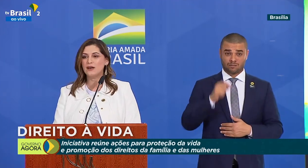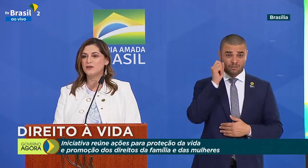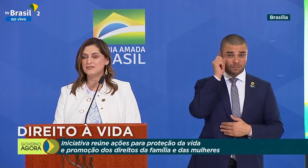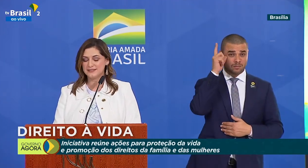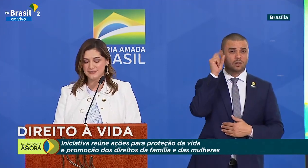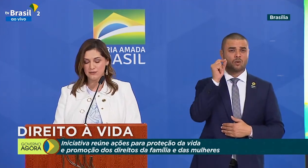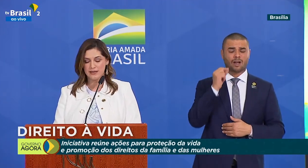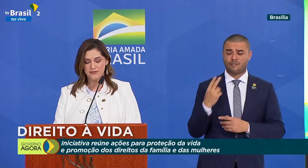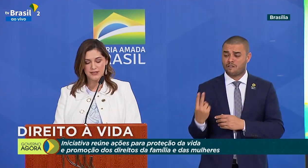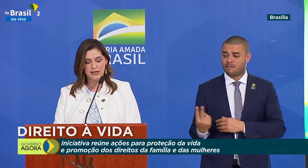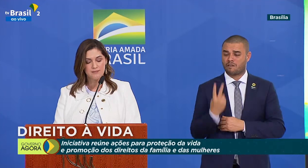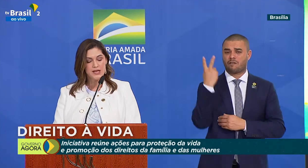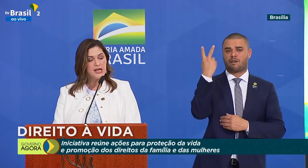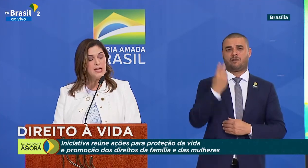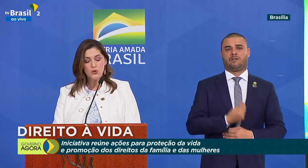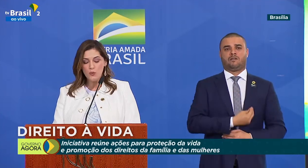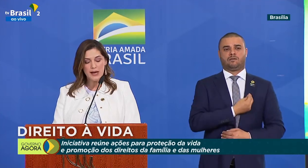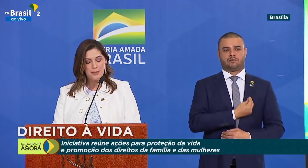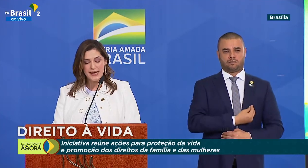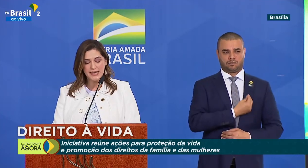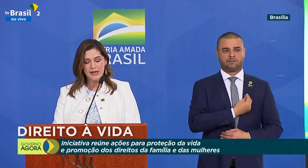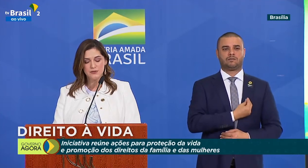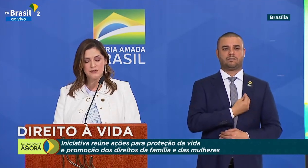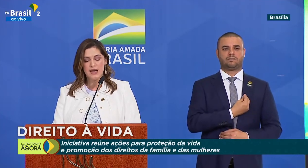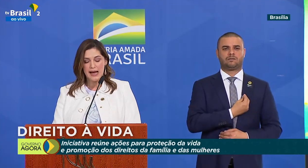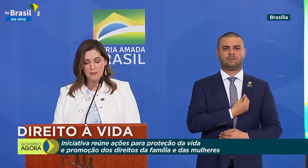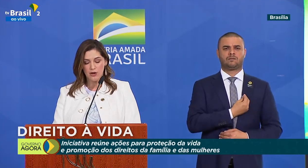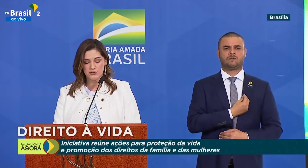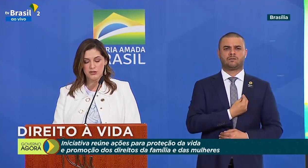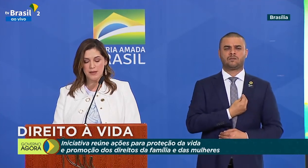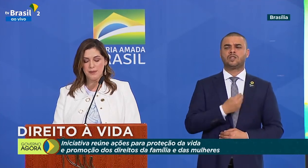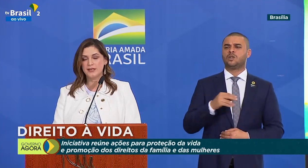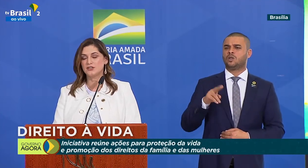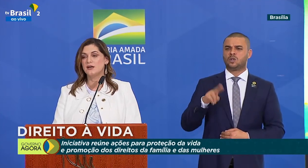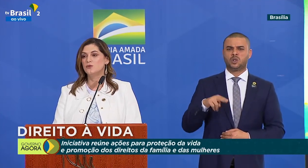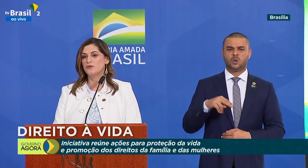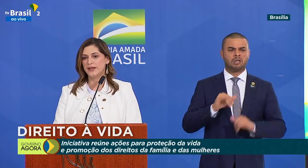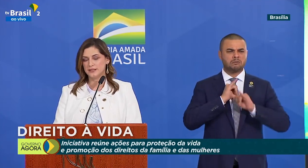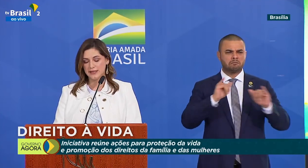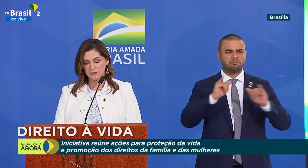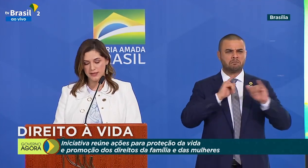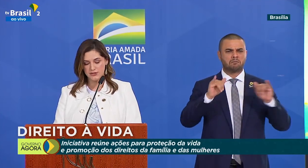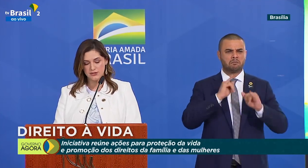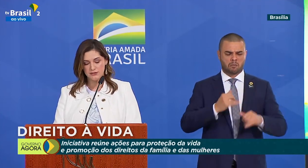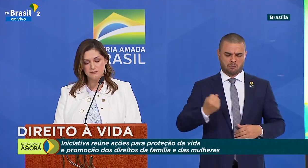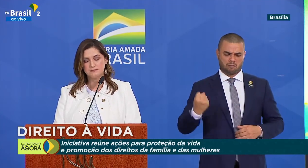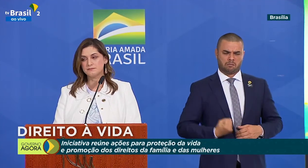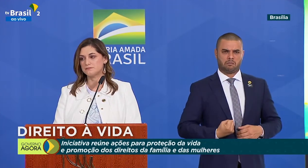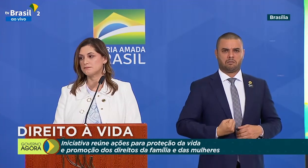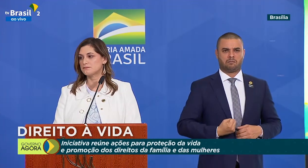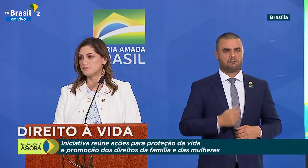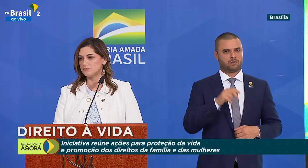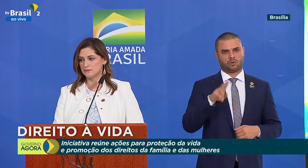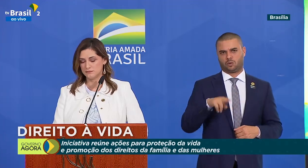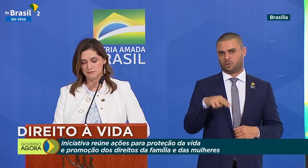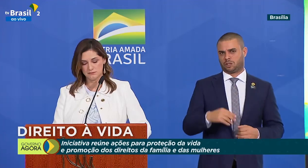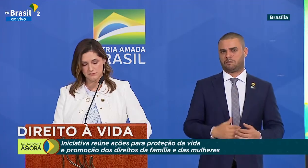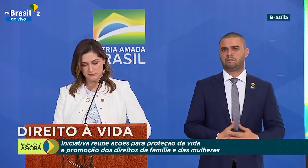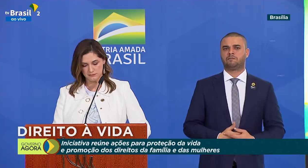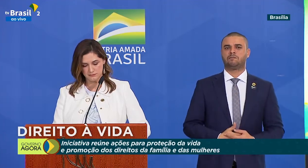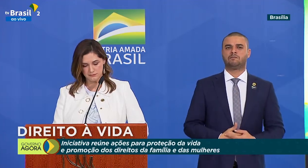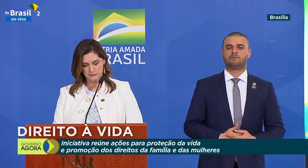de valorização da vida e nunca pregaremos a morte de bebês o ventre das Mães